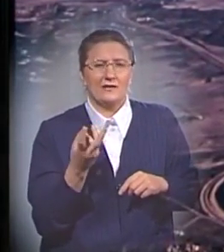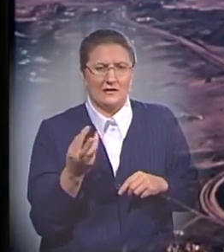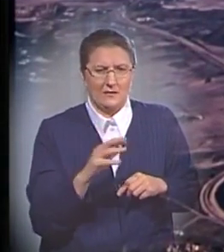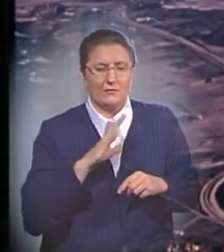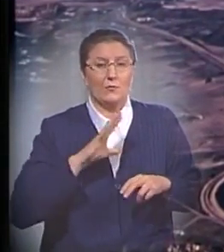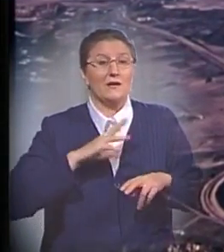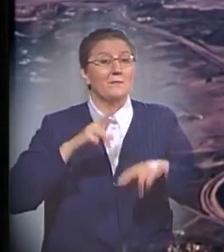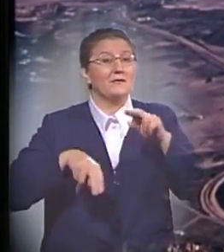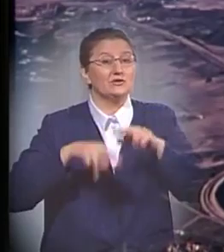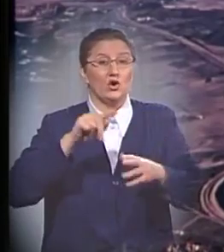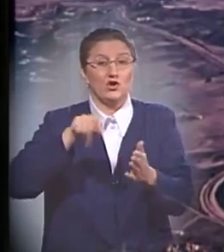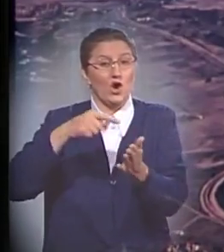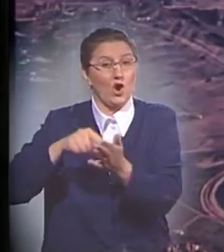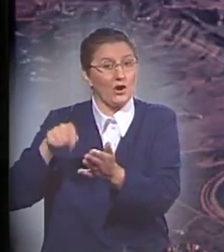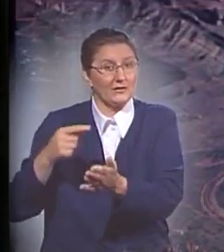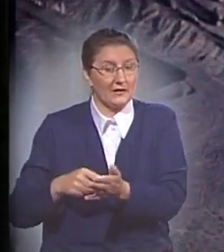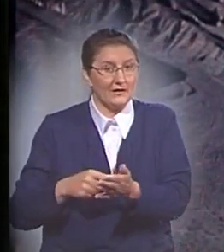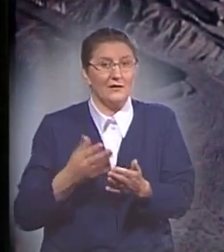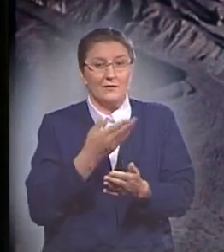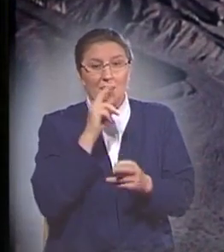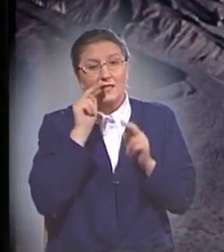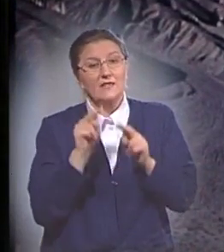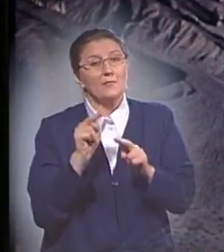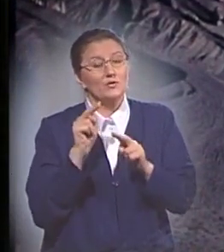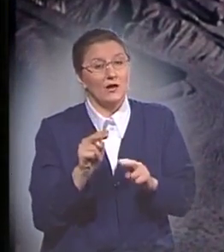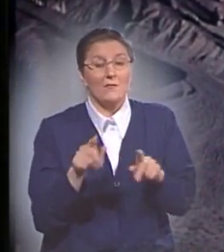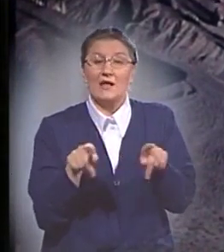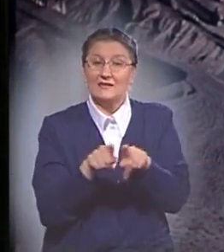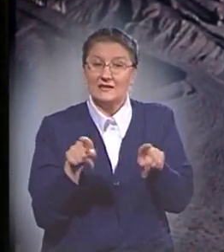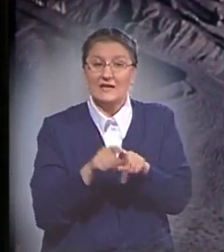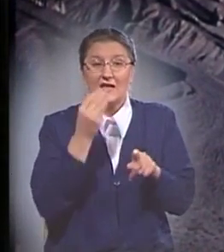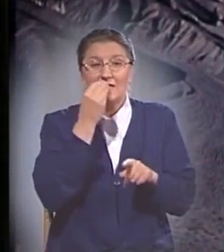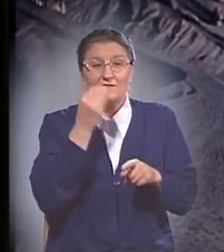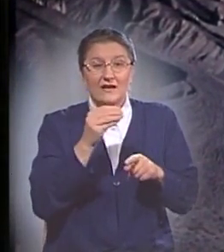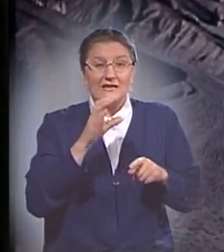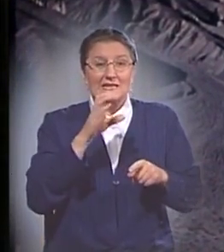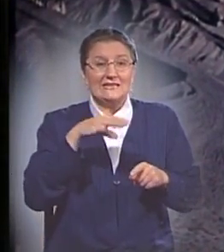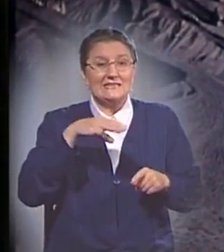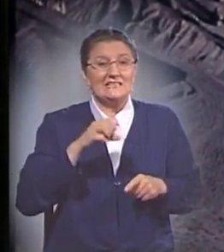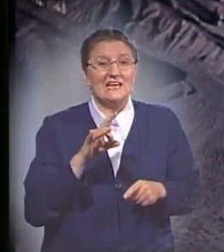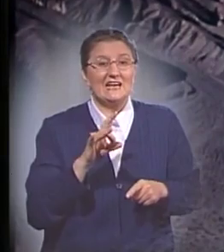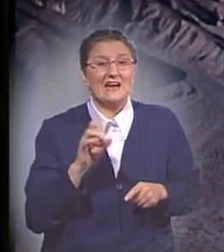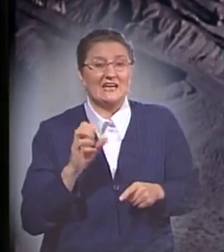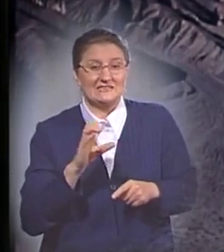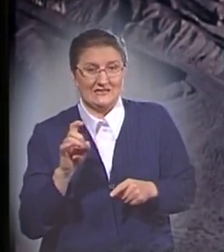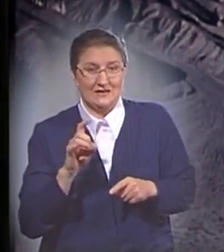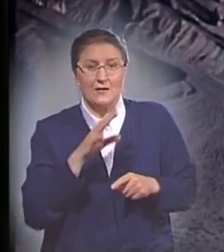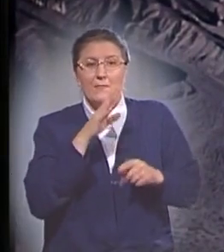построены города. И мы наблюдаем аналогичный эффект террасы на берегах многих больших озер внутри